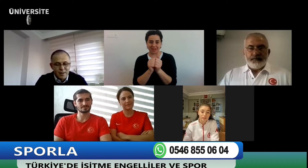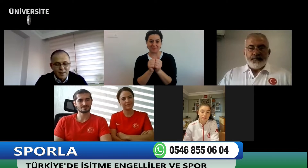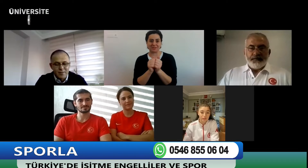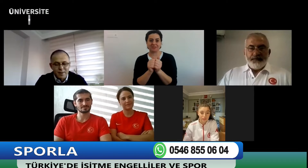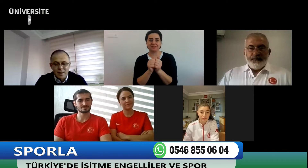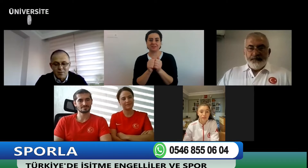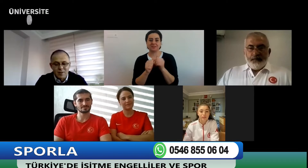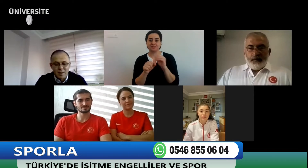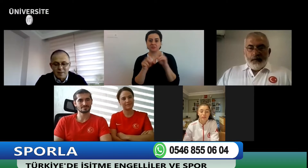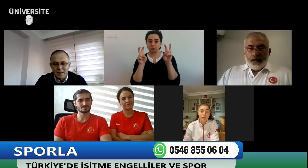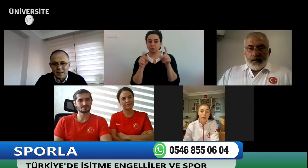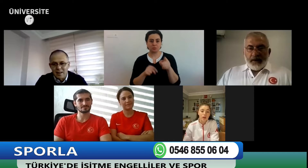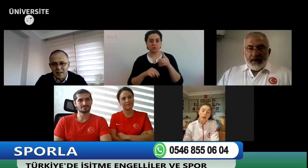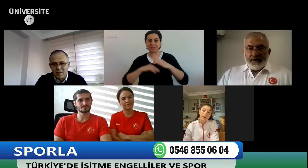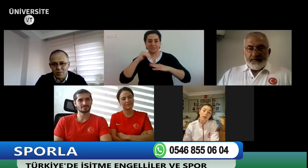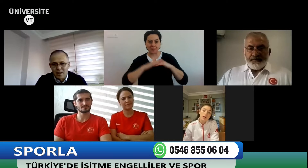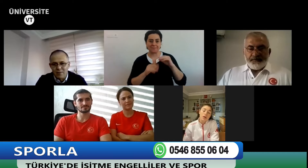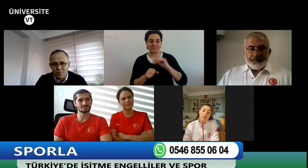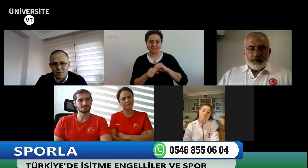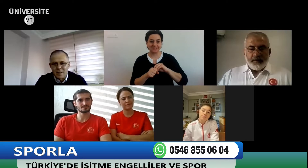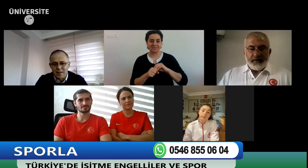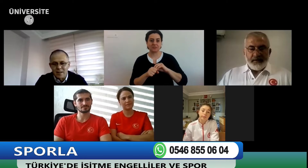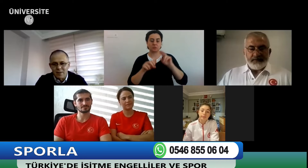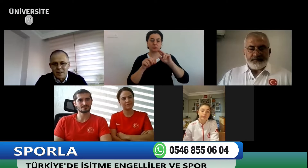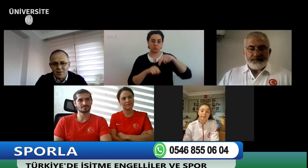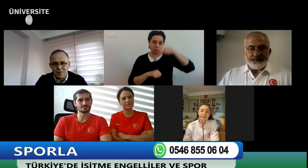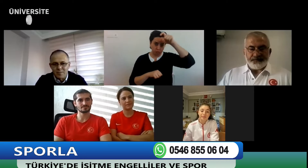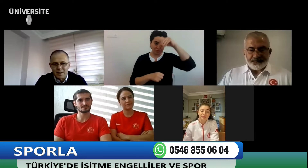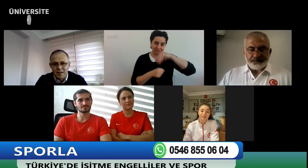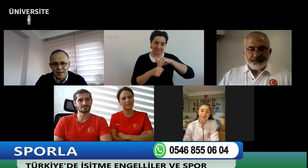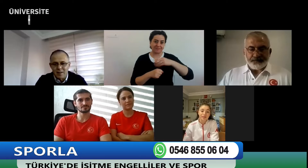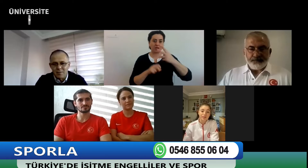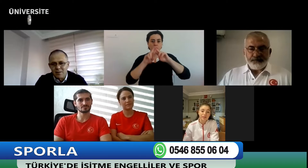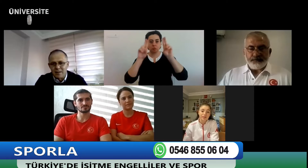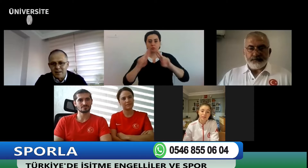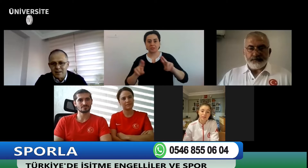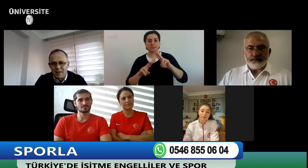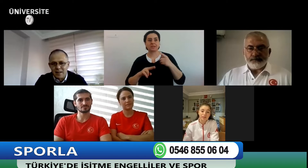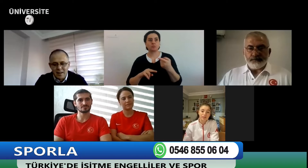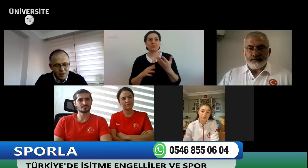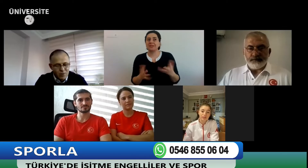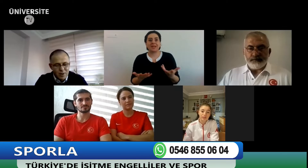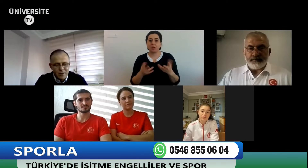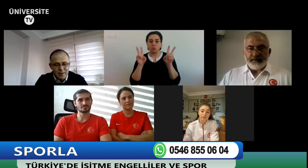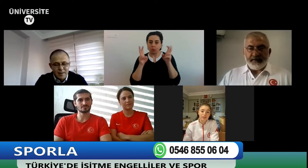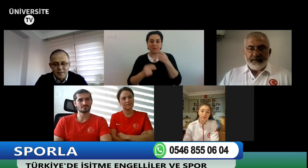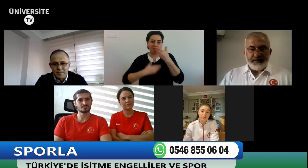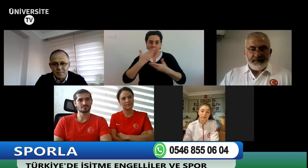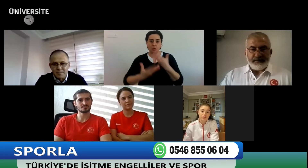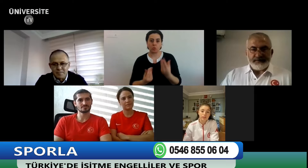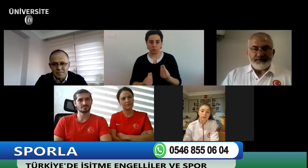Bu konuda federasyonun yapısı hakkında, ulusal ve uluslararası federasyonun yapısı hakkında bilgi verirseniz de çok